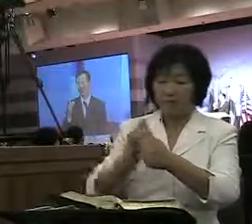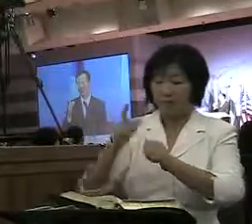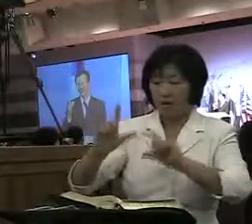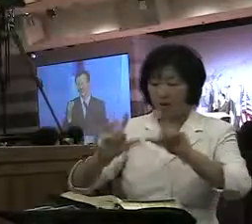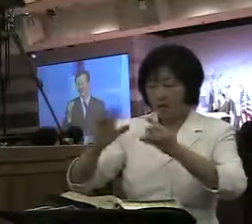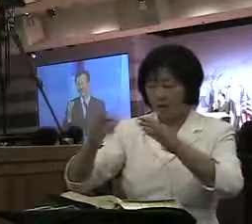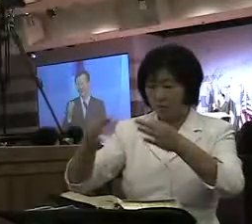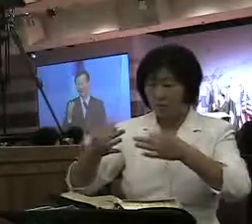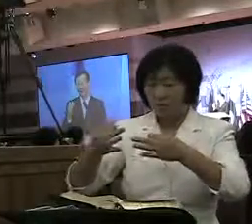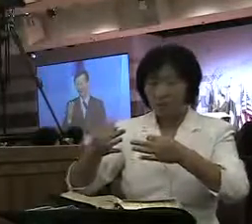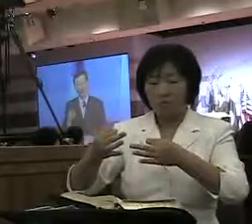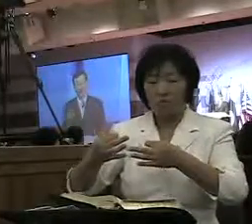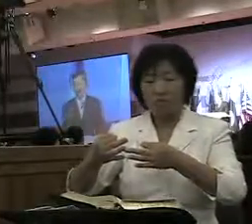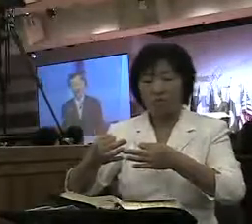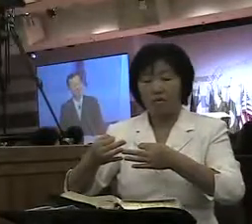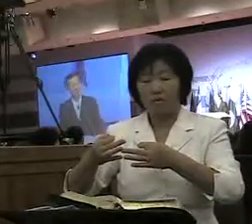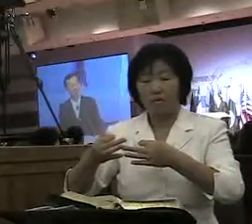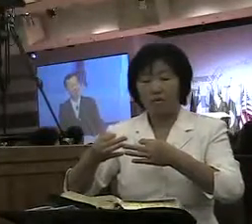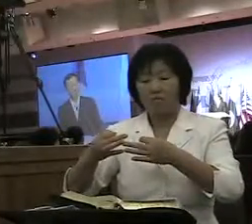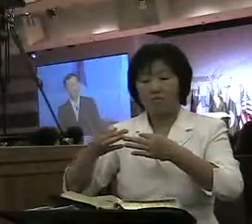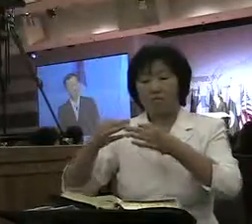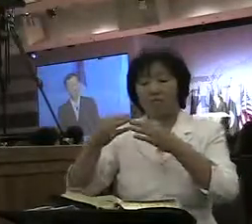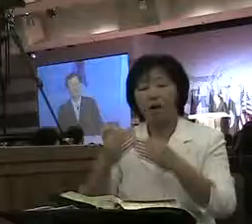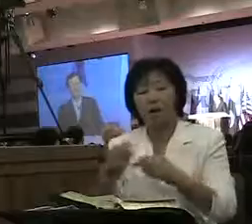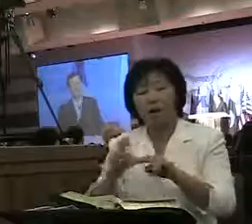순간 주저앉고